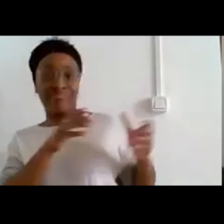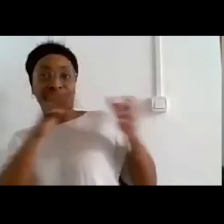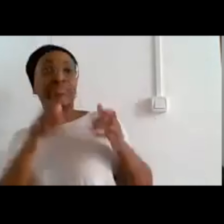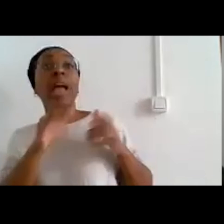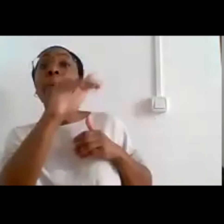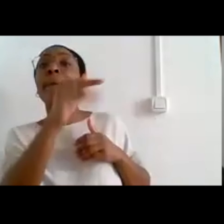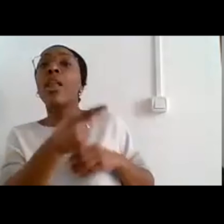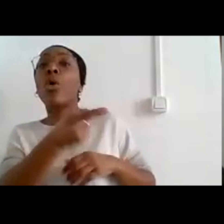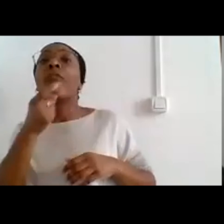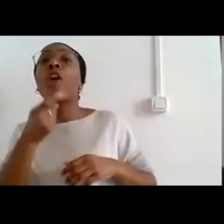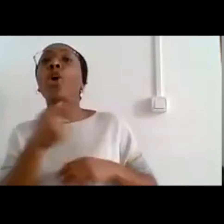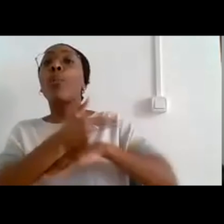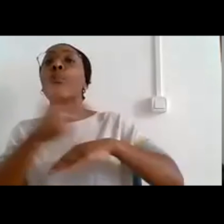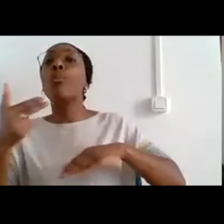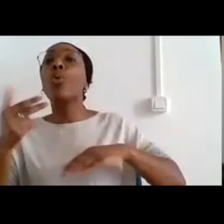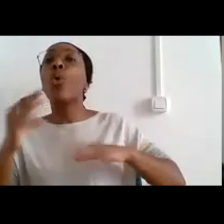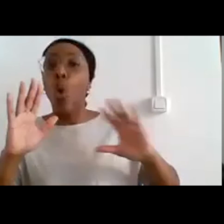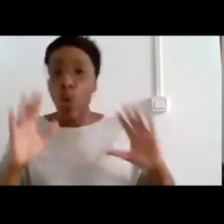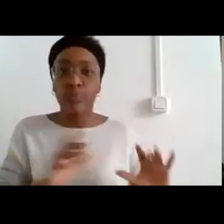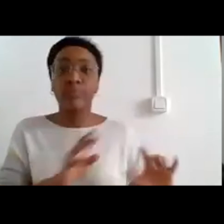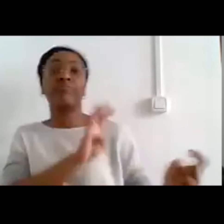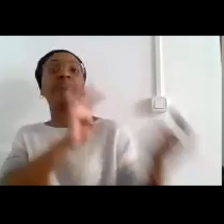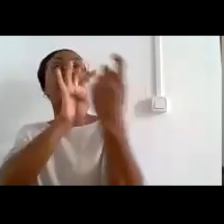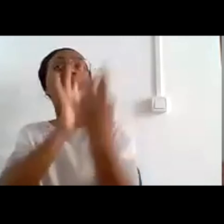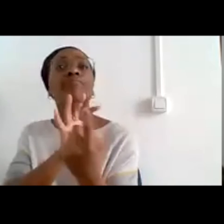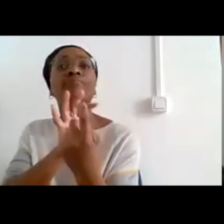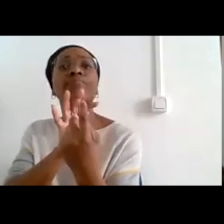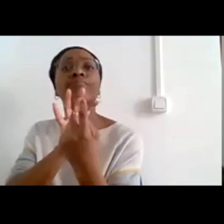juste, voilà, pour prendre des renseignements et un peu savoir qu'est-ce qu'il faisait et puis